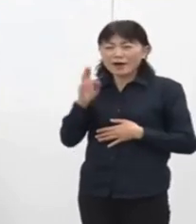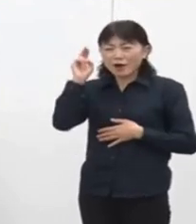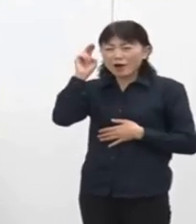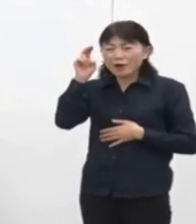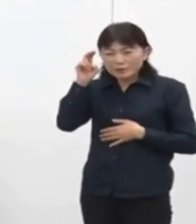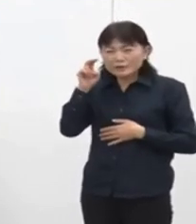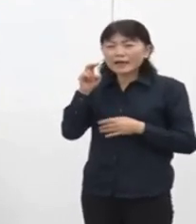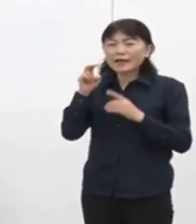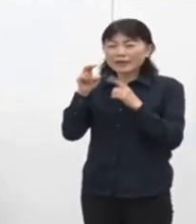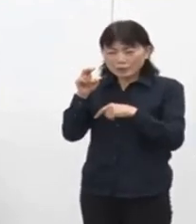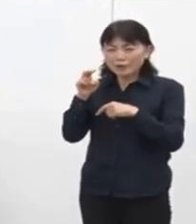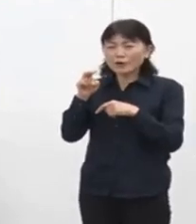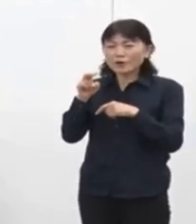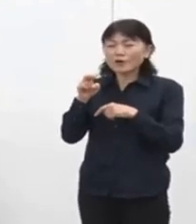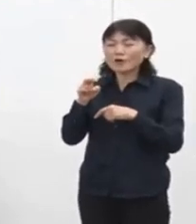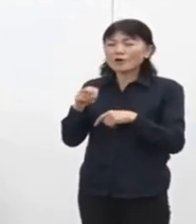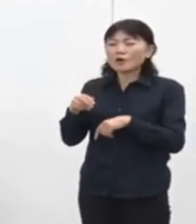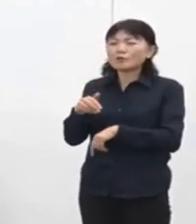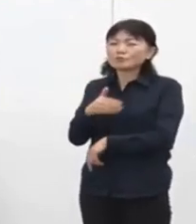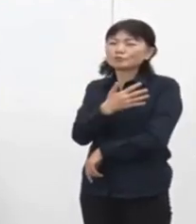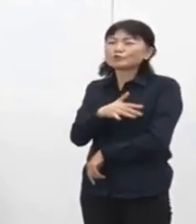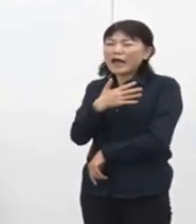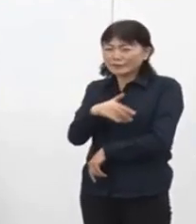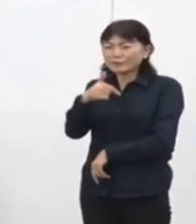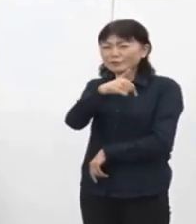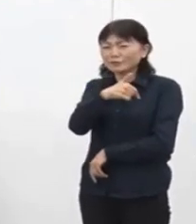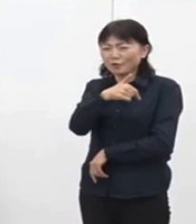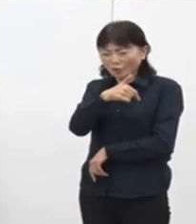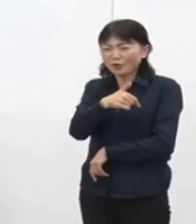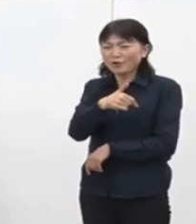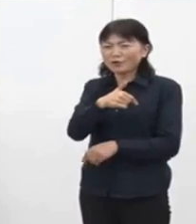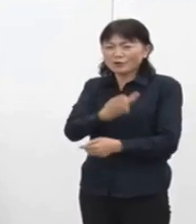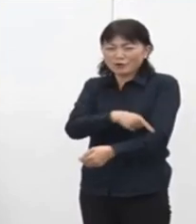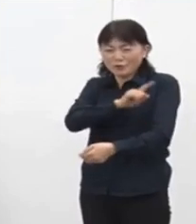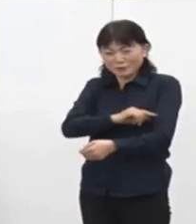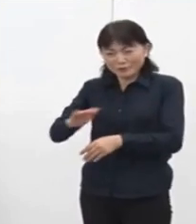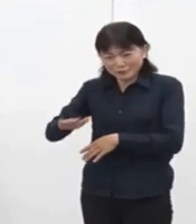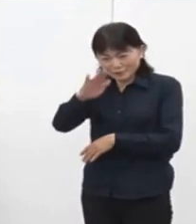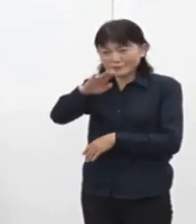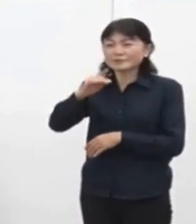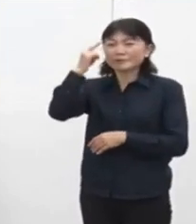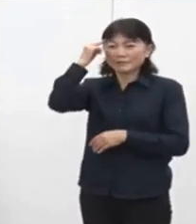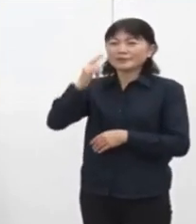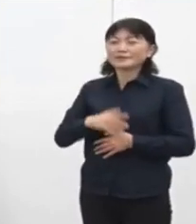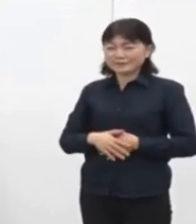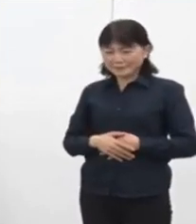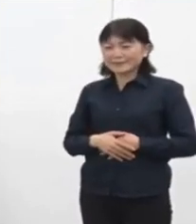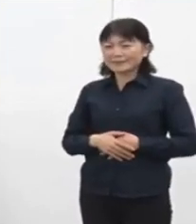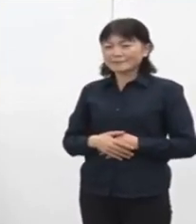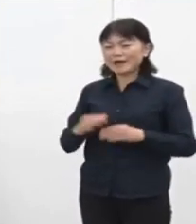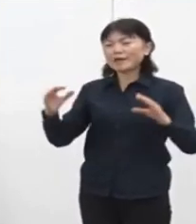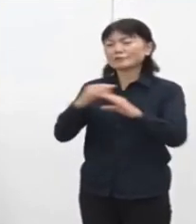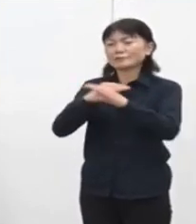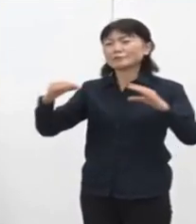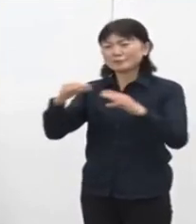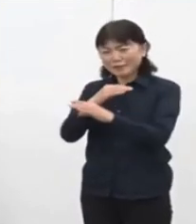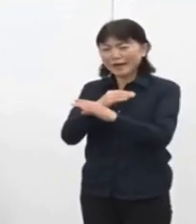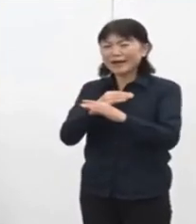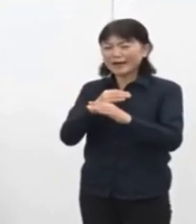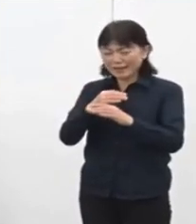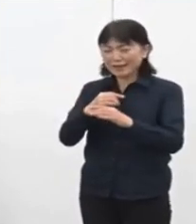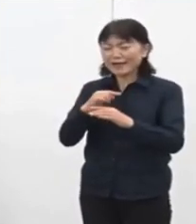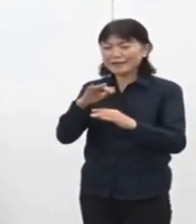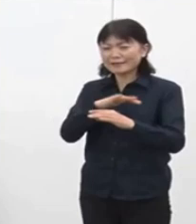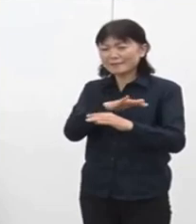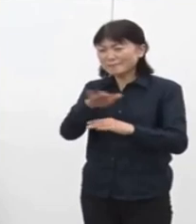空間のブランド力が向上すると思っています。もちろんあのたくさんの車が通っていたり多くの経済活動がされているエ